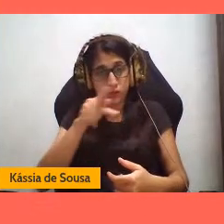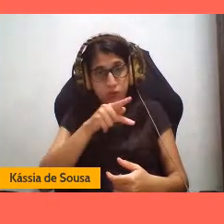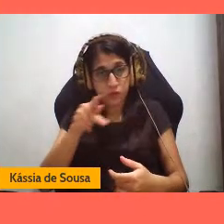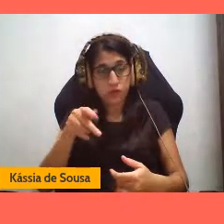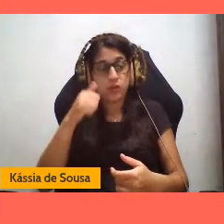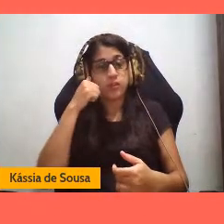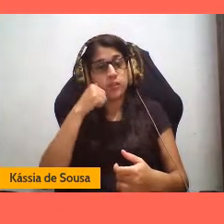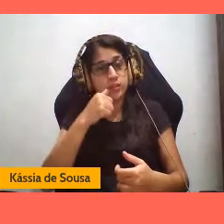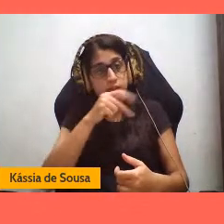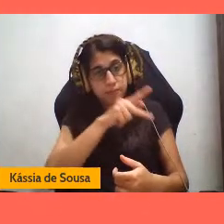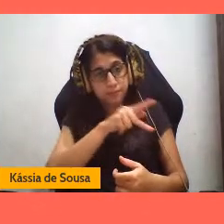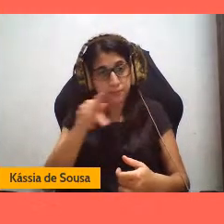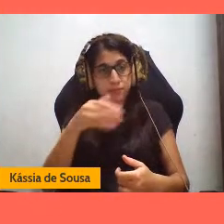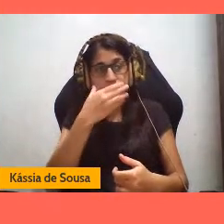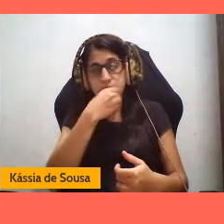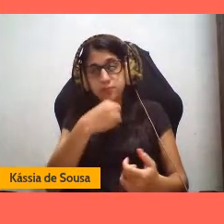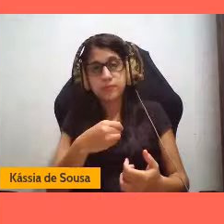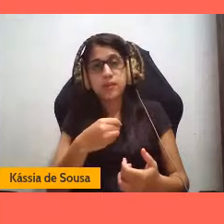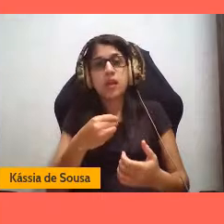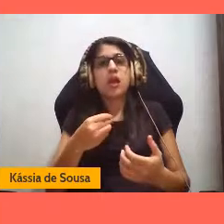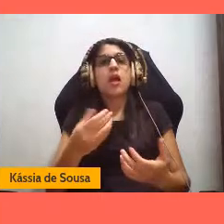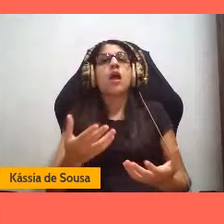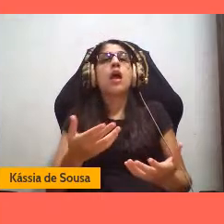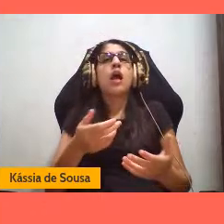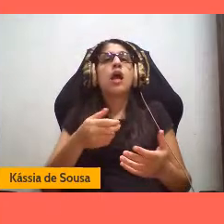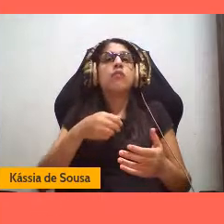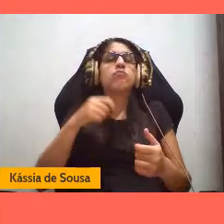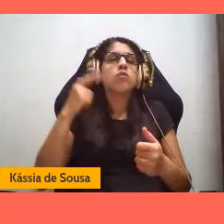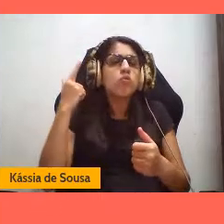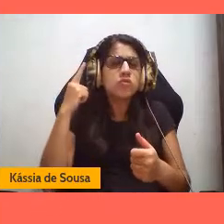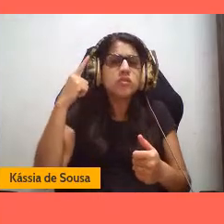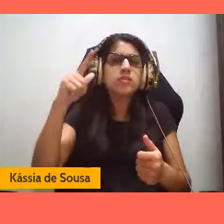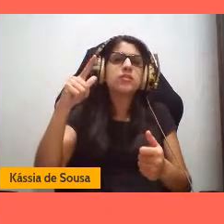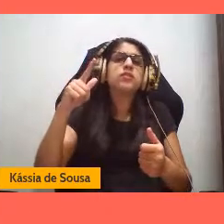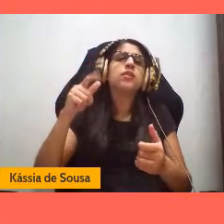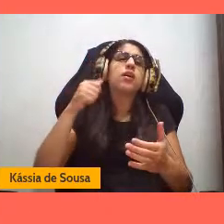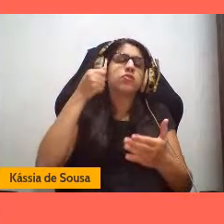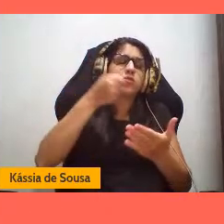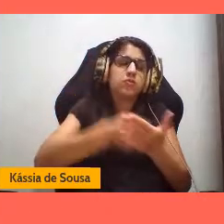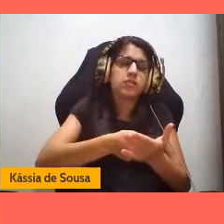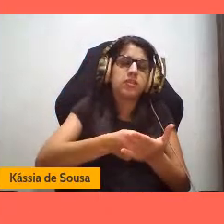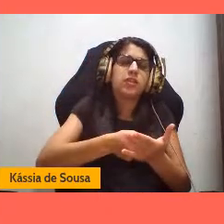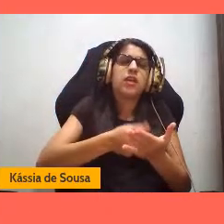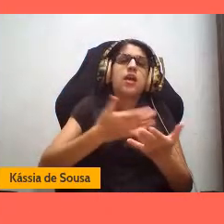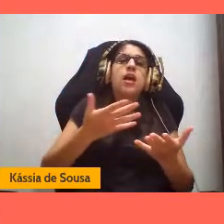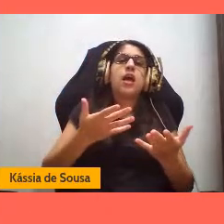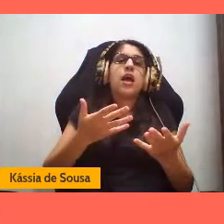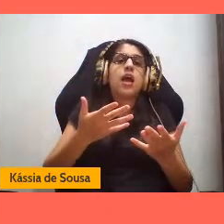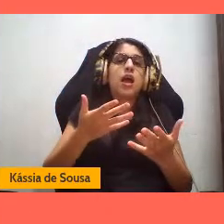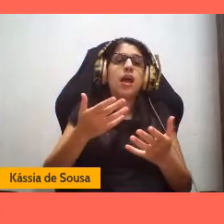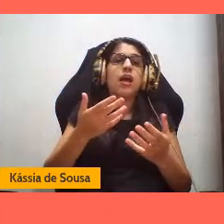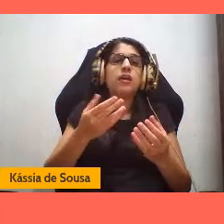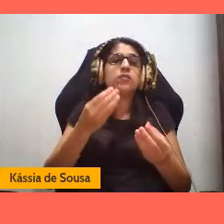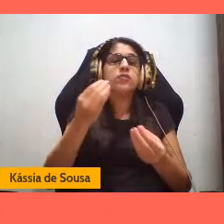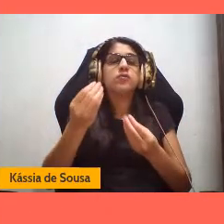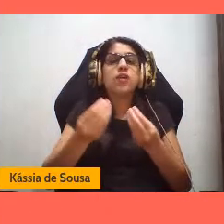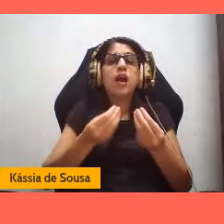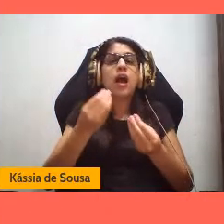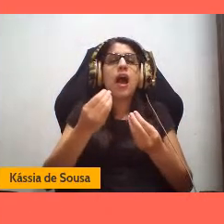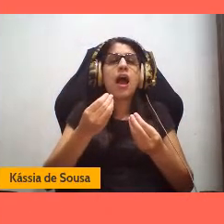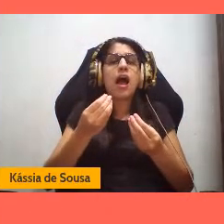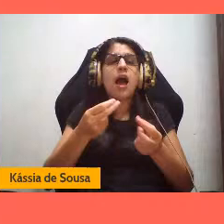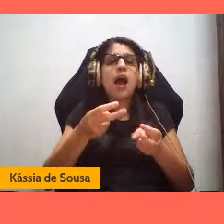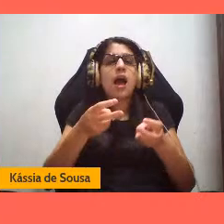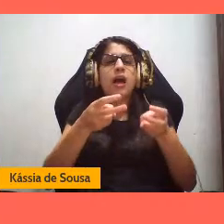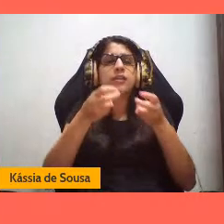a coordenação disso, né, em meio a tantas outras coisas. E a atenção, assim, sempre muito